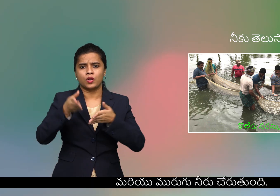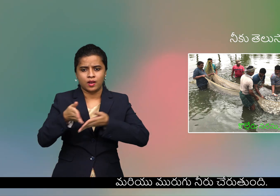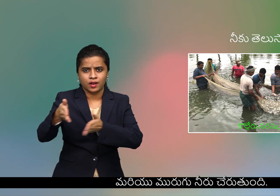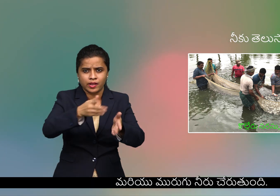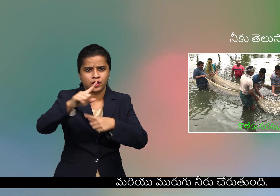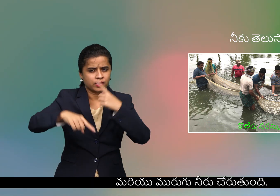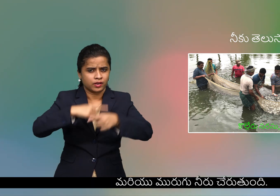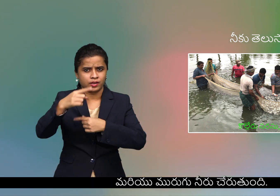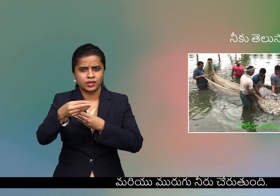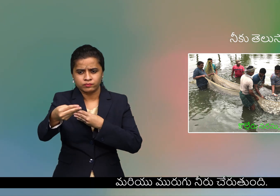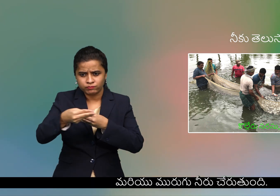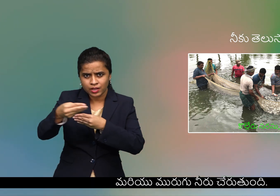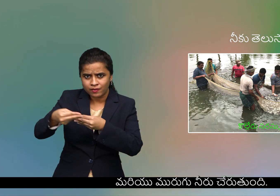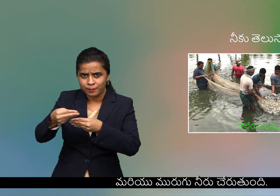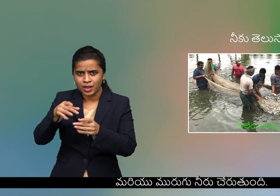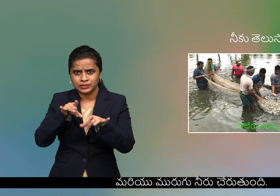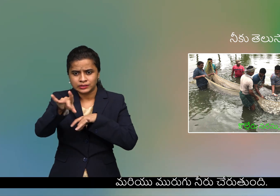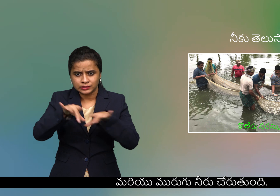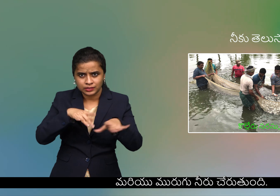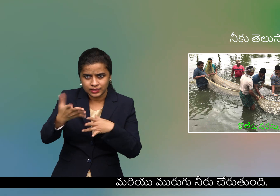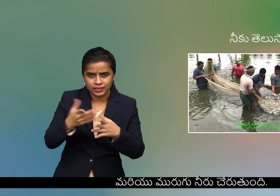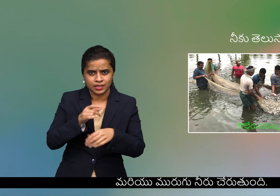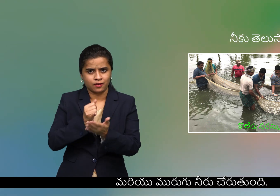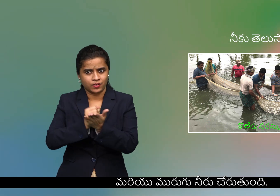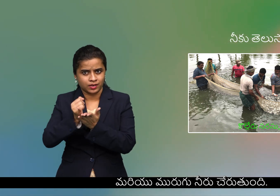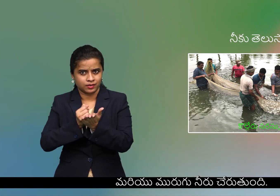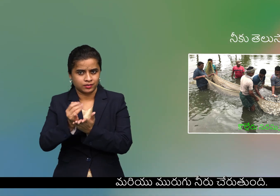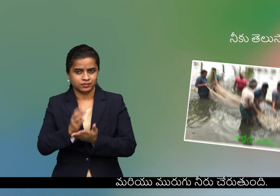మరియు మురుగునీరు చేరుతుంది.